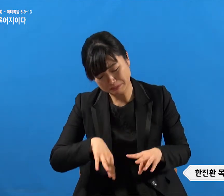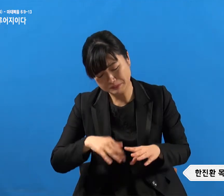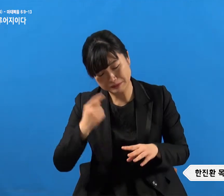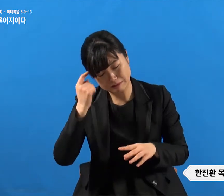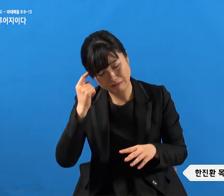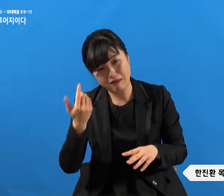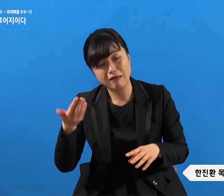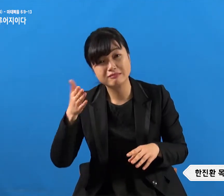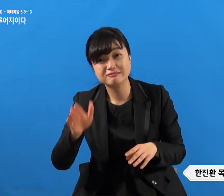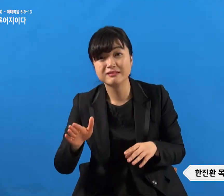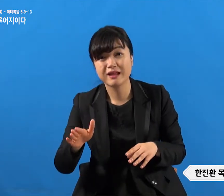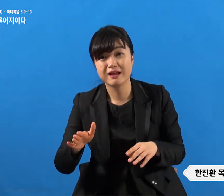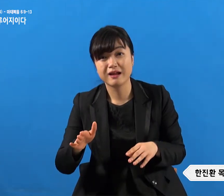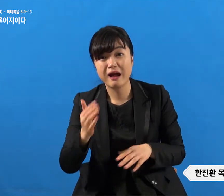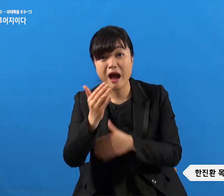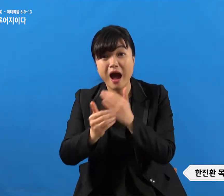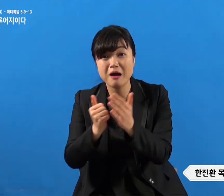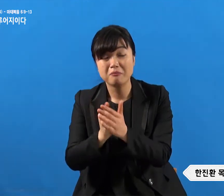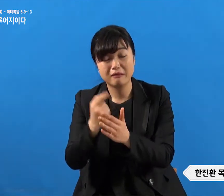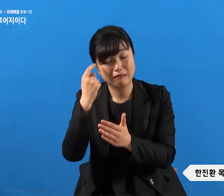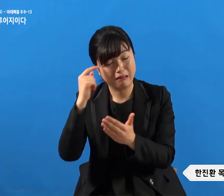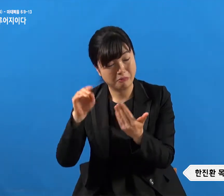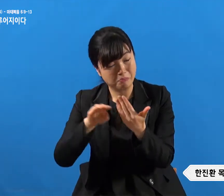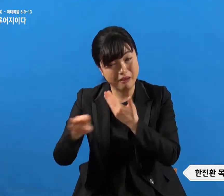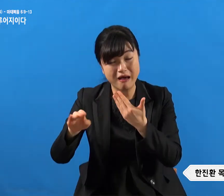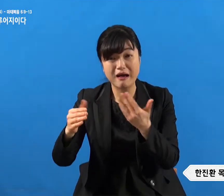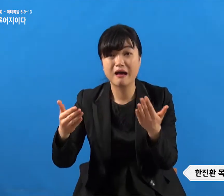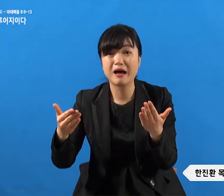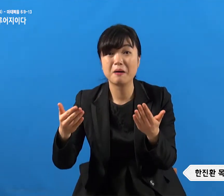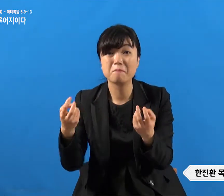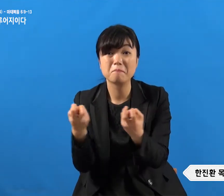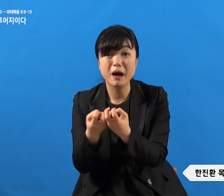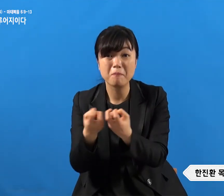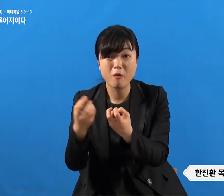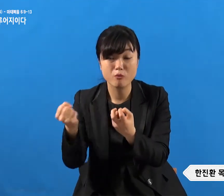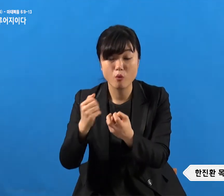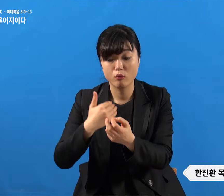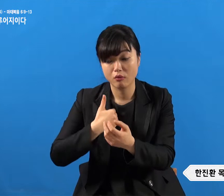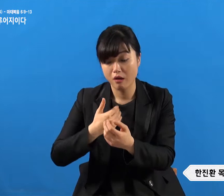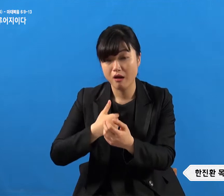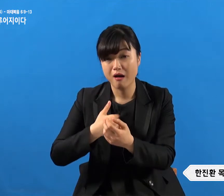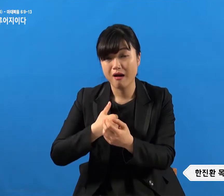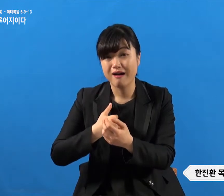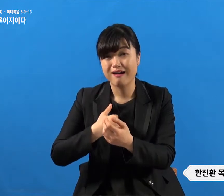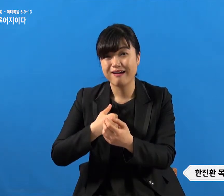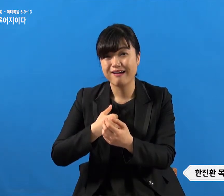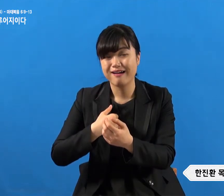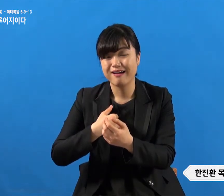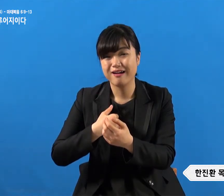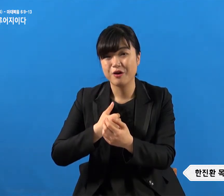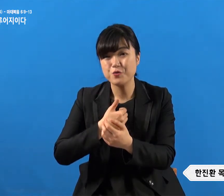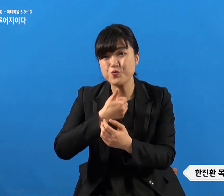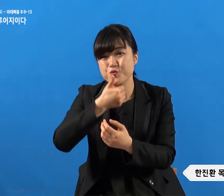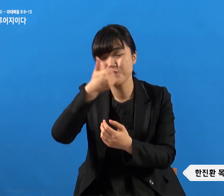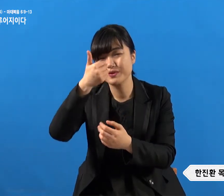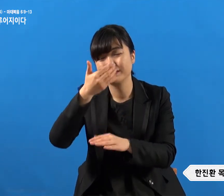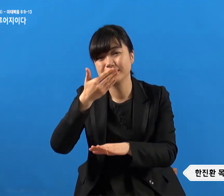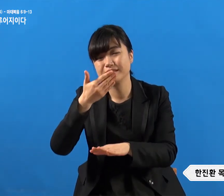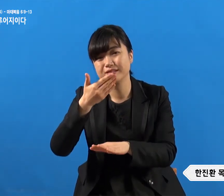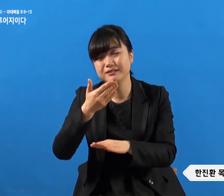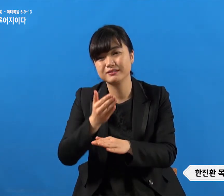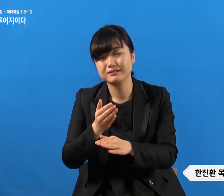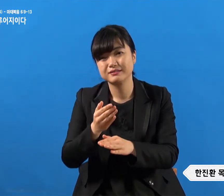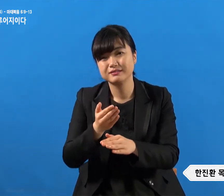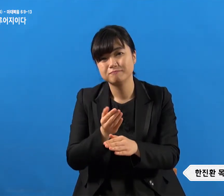무산되는 줄 알았는데, 그런데 하나님은 생각지도 못한 방법으로 뜻밖의 내 꿈을 다르게 이루시는